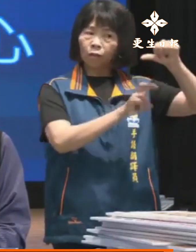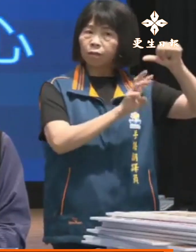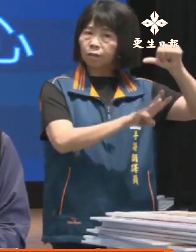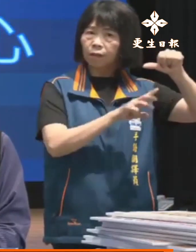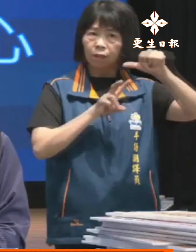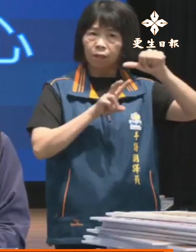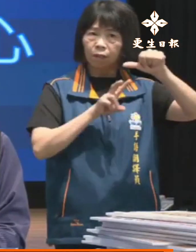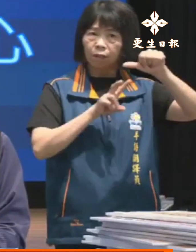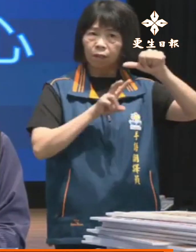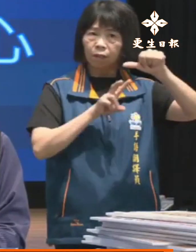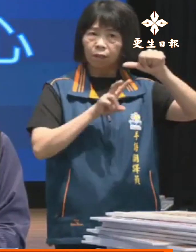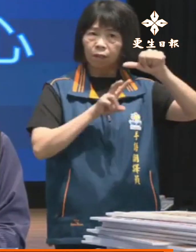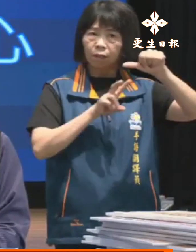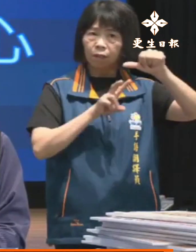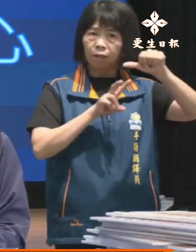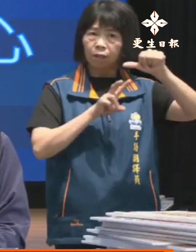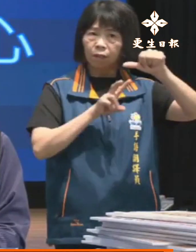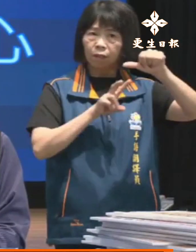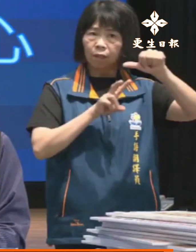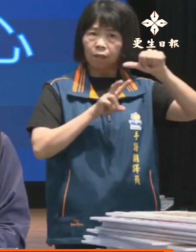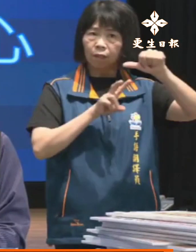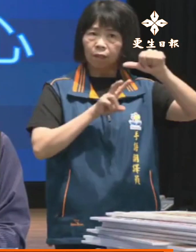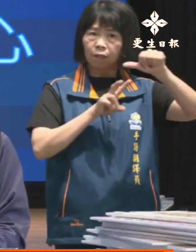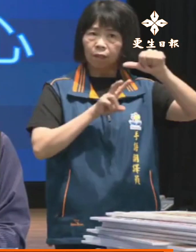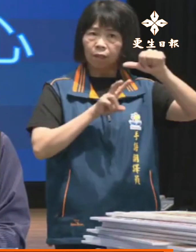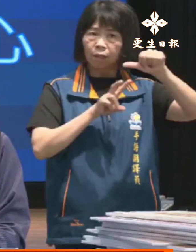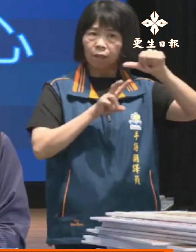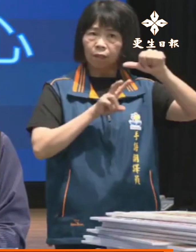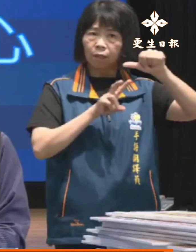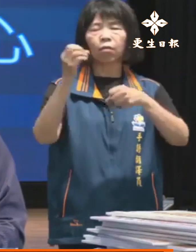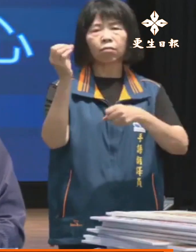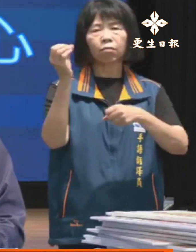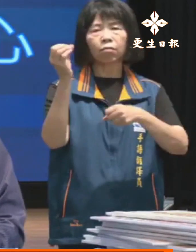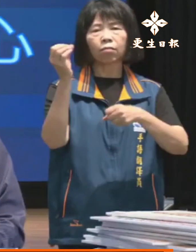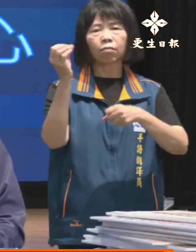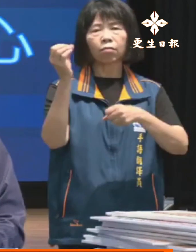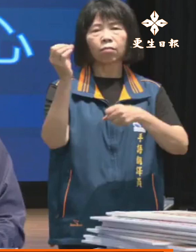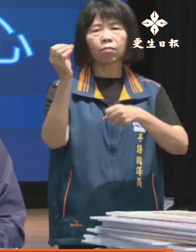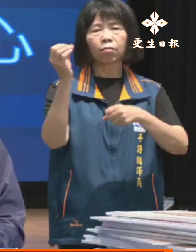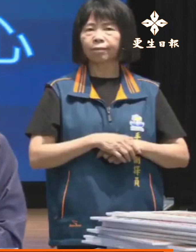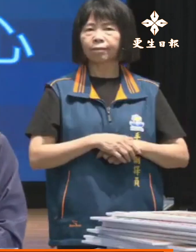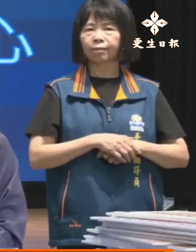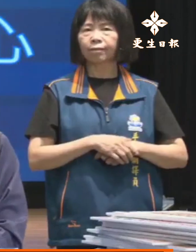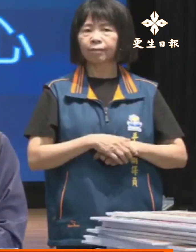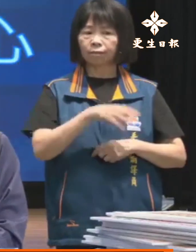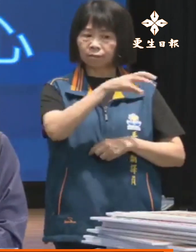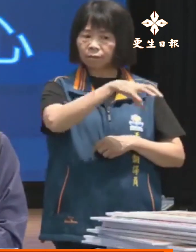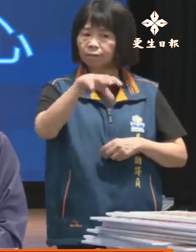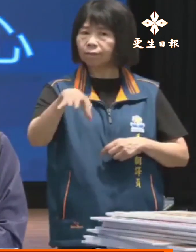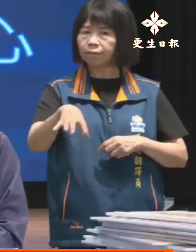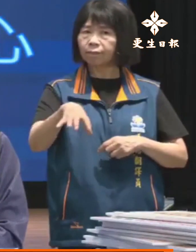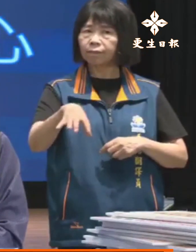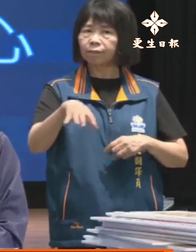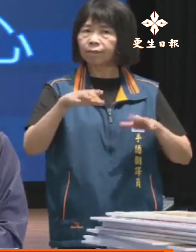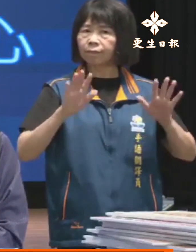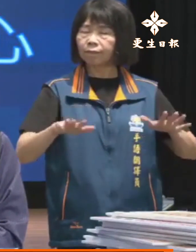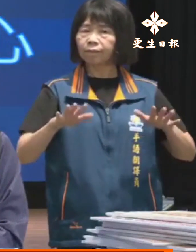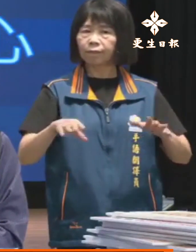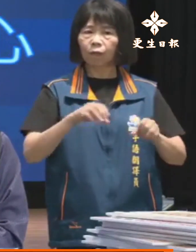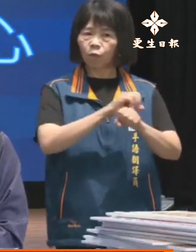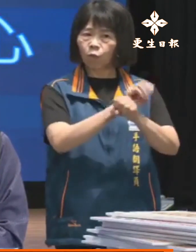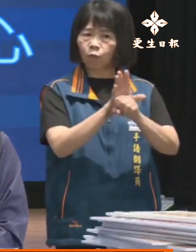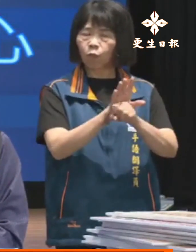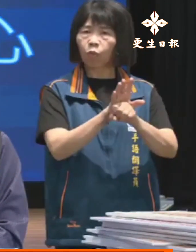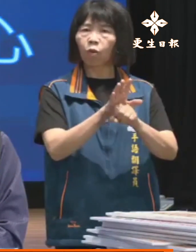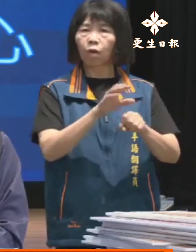我想这两个地方啊，我想现在 Omicron 是一个无形啊传染力非常高的一个病